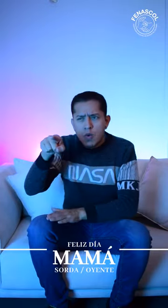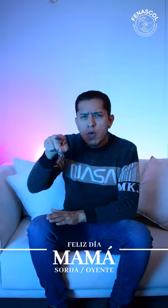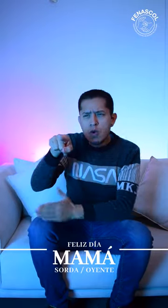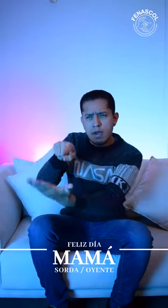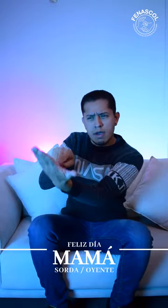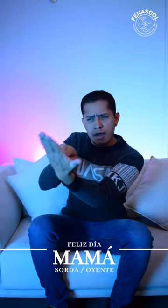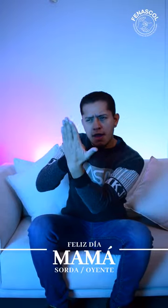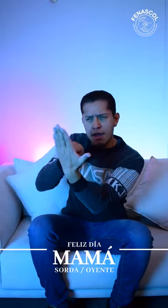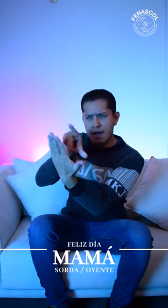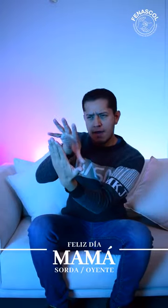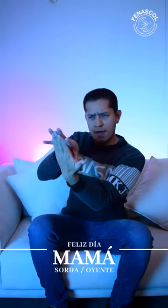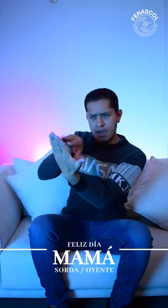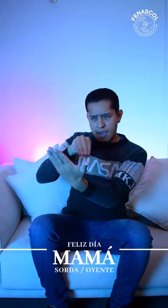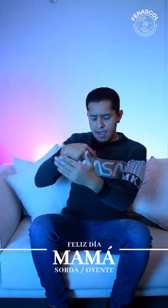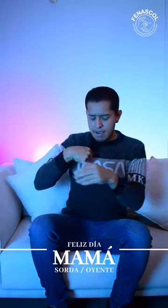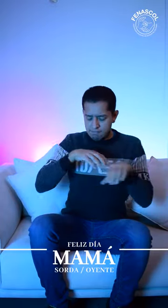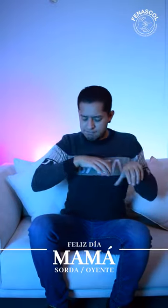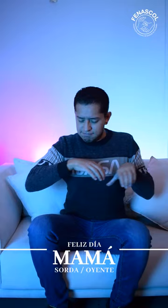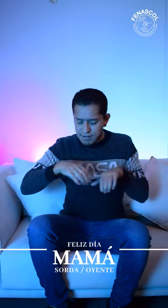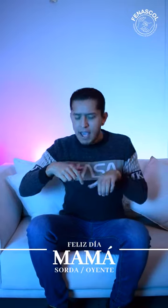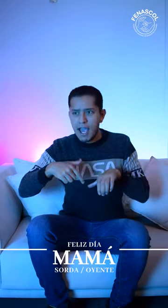mí y enseñarme a defender mis